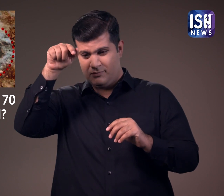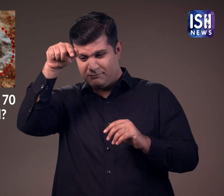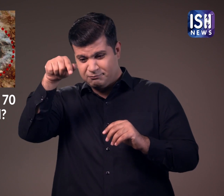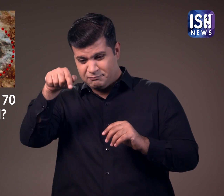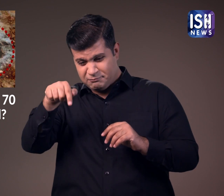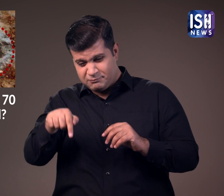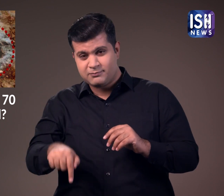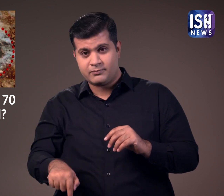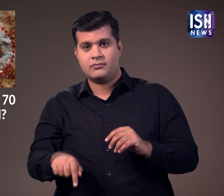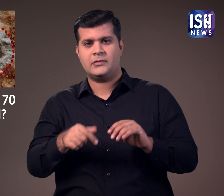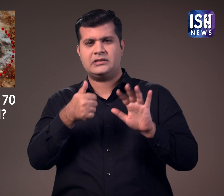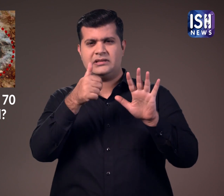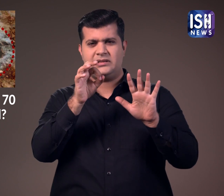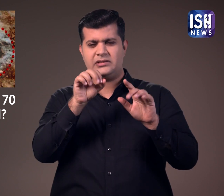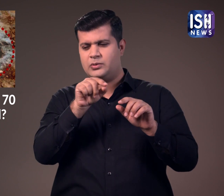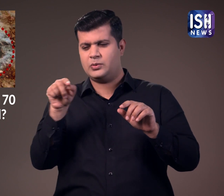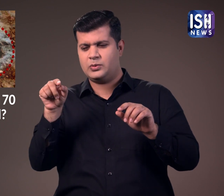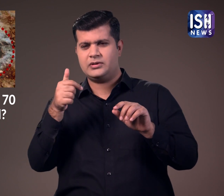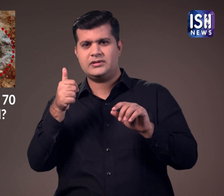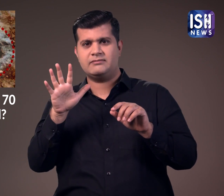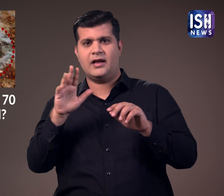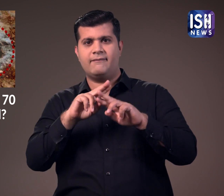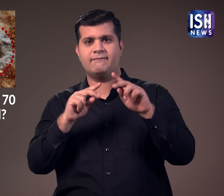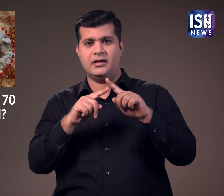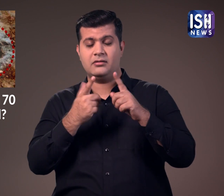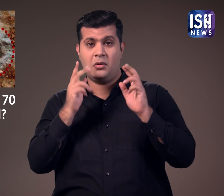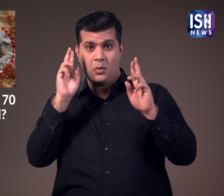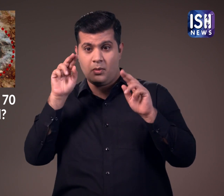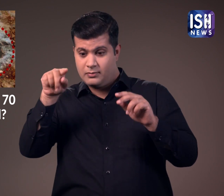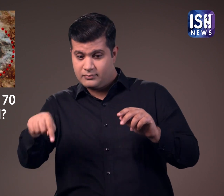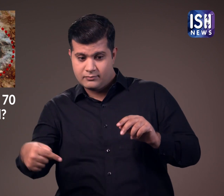बच्चे को निकालने के लिए एक होरिजन्टल टनल बनाई जाएगी